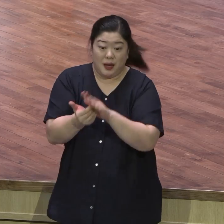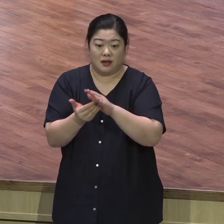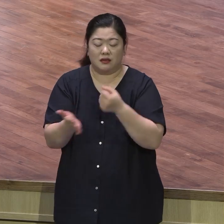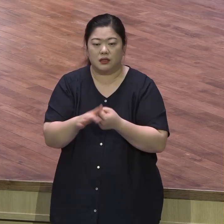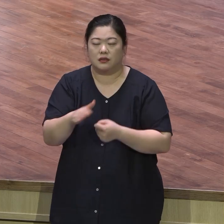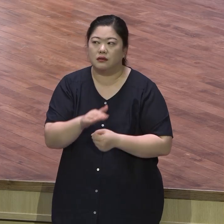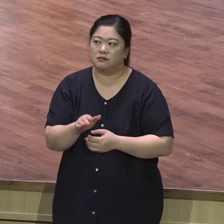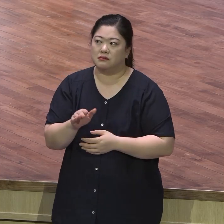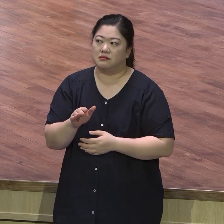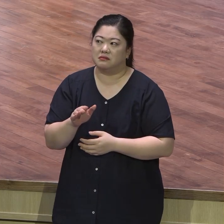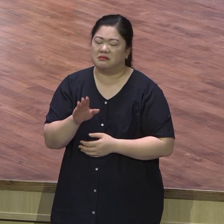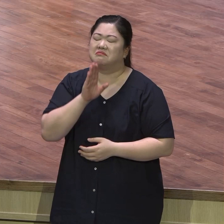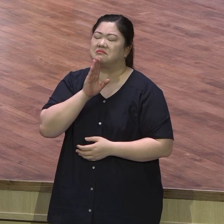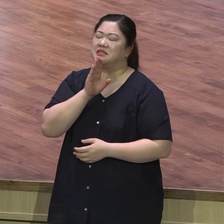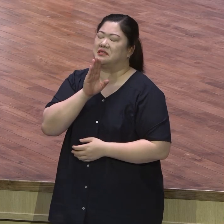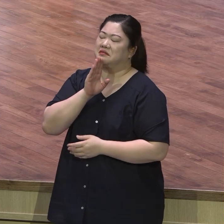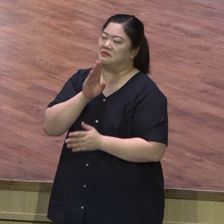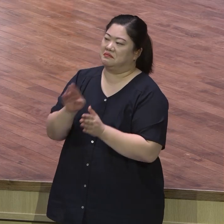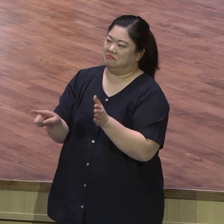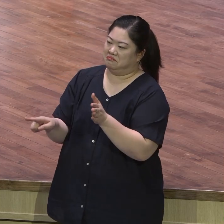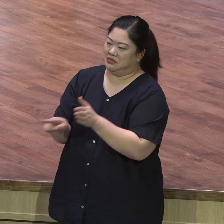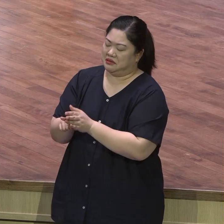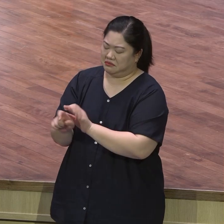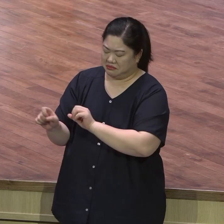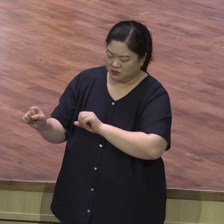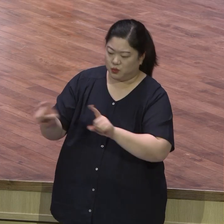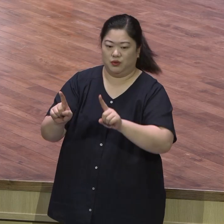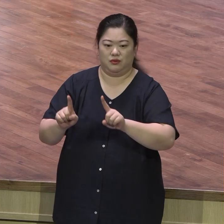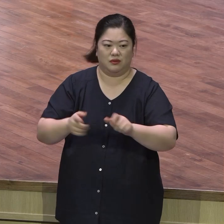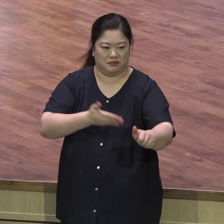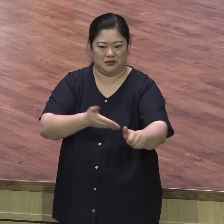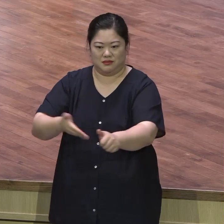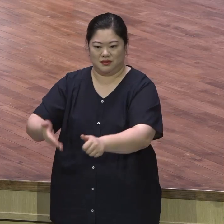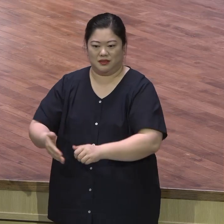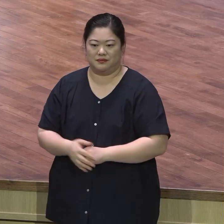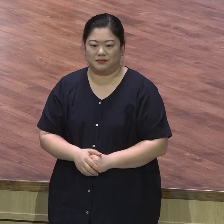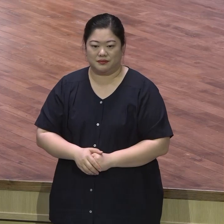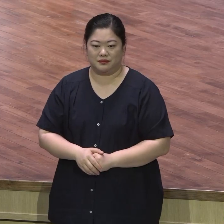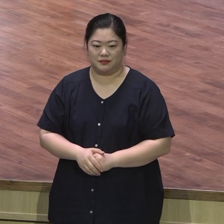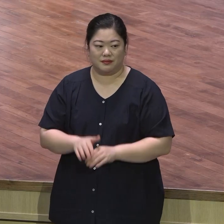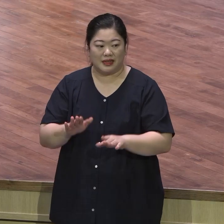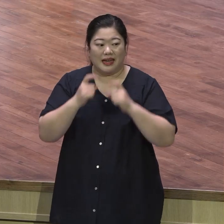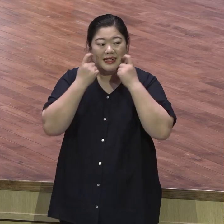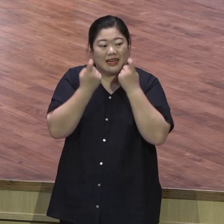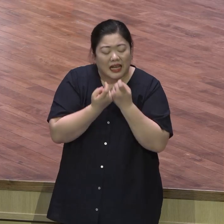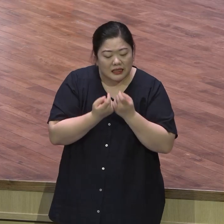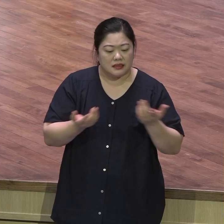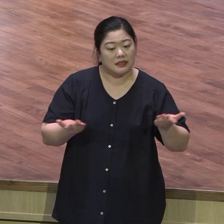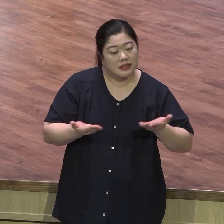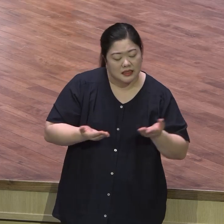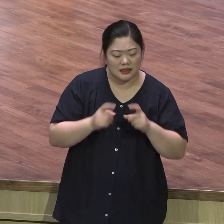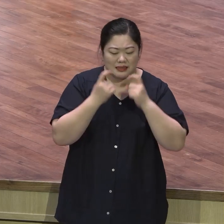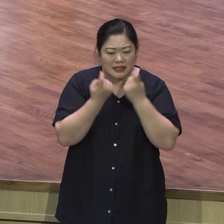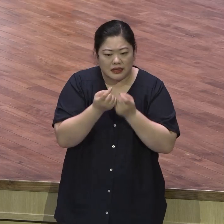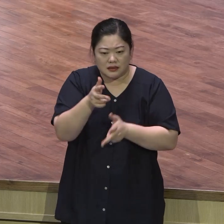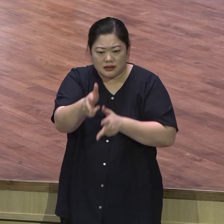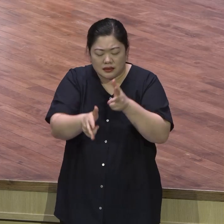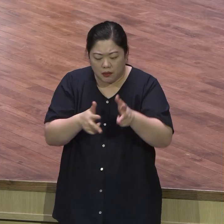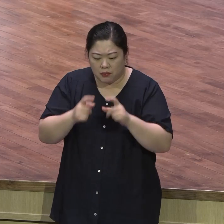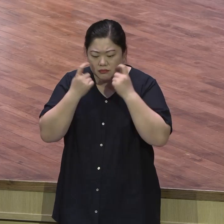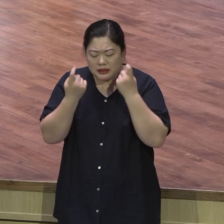정말 기도하시기 바랍니다 기도하세요 지금의 이 환경현장 나의 연약함 내 무능